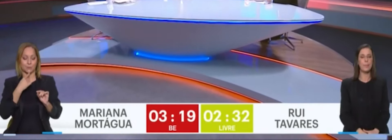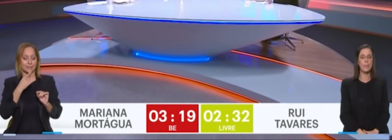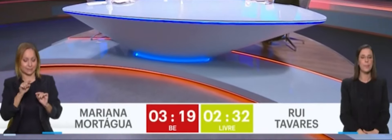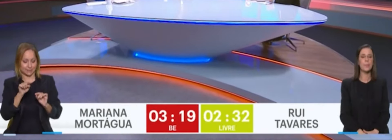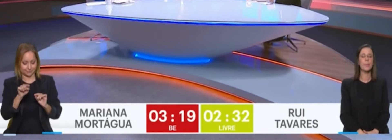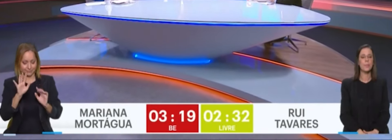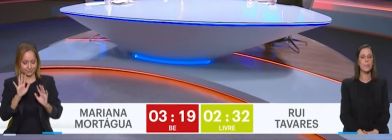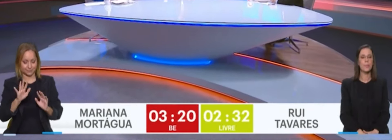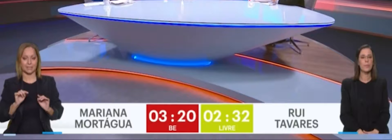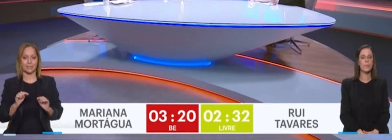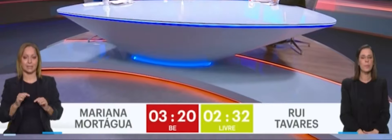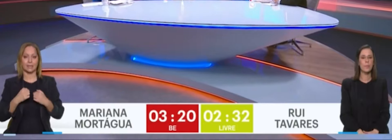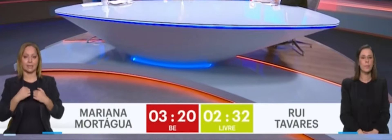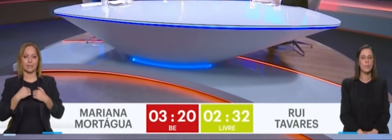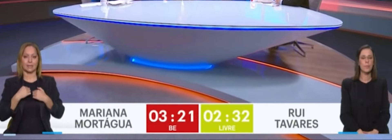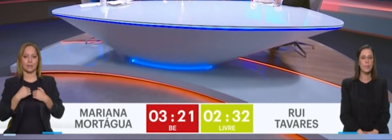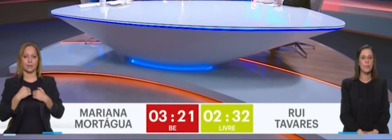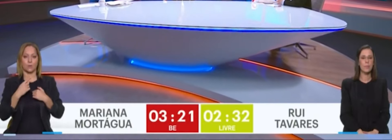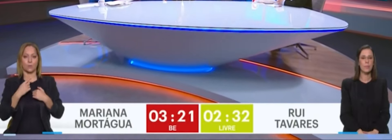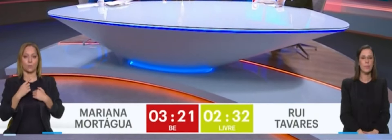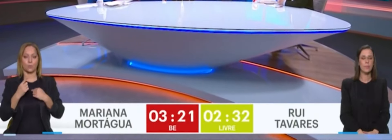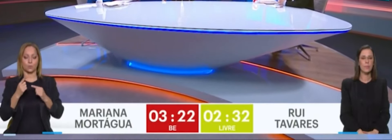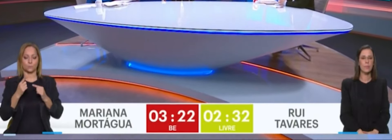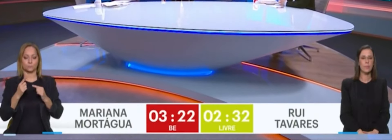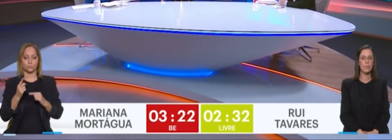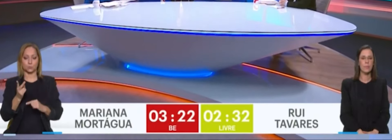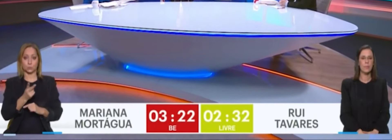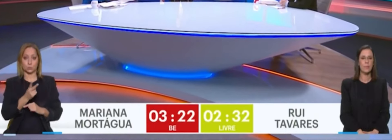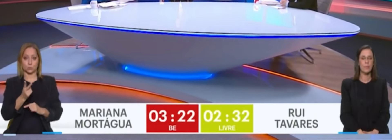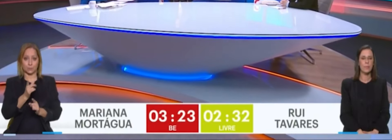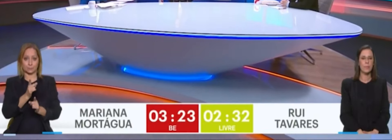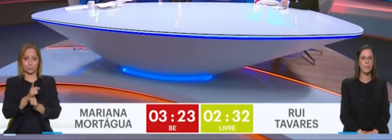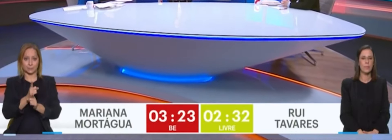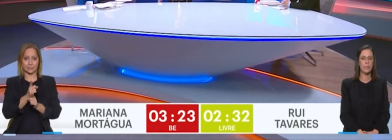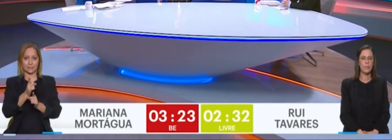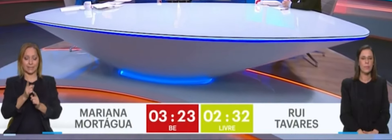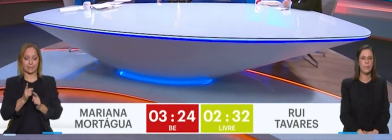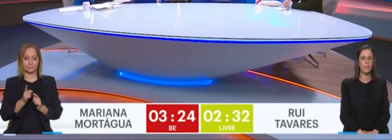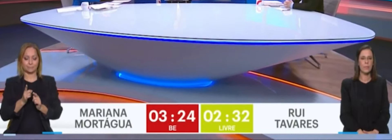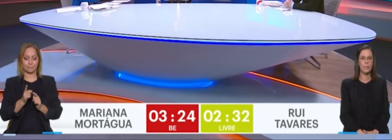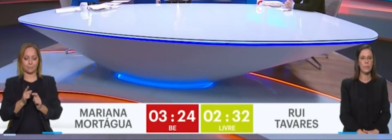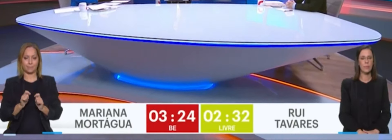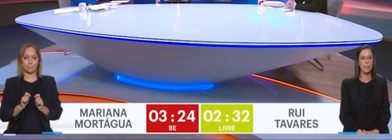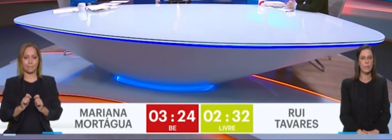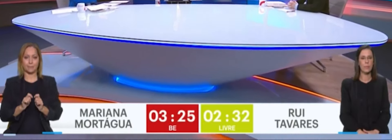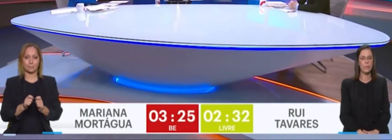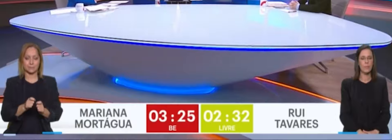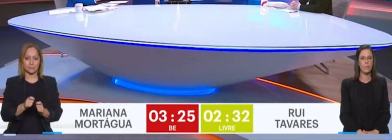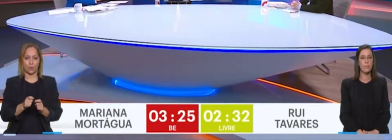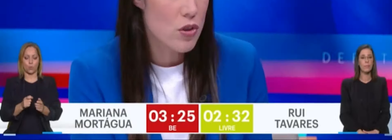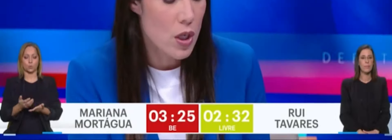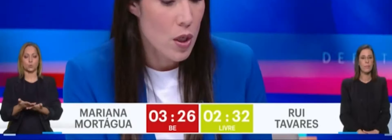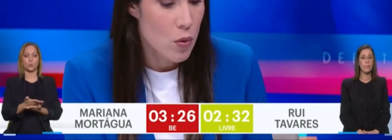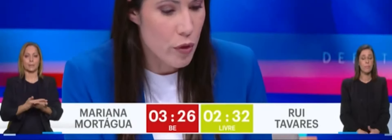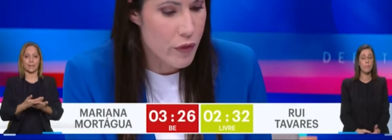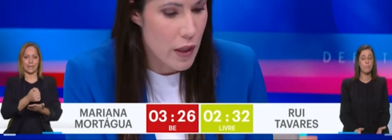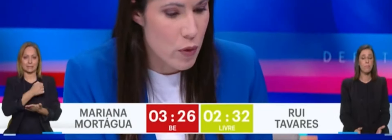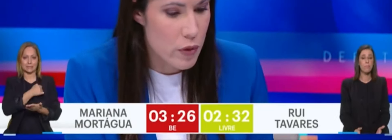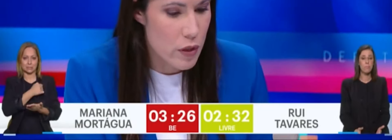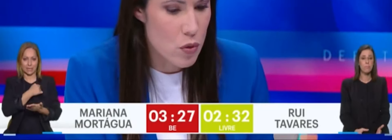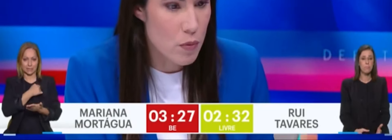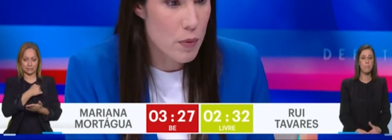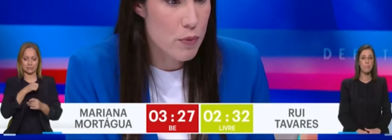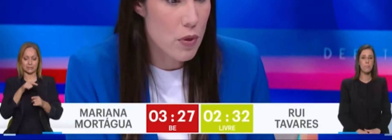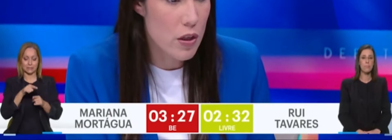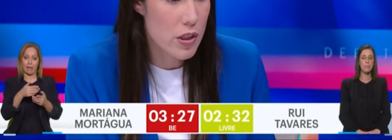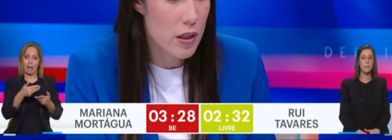hum eu temos um diagnóstico comum que é a pressão de luz sobre o mercado imobiliário sobre as cidades o Rui falava